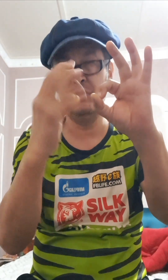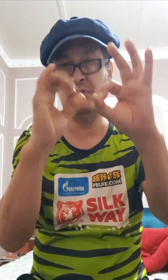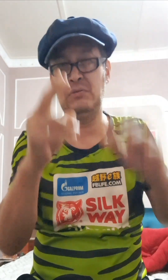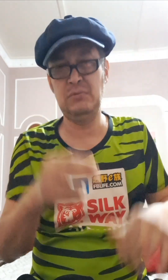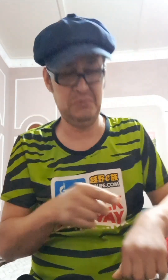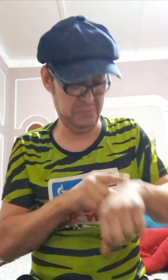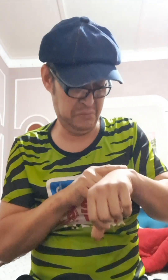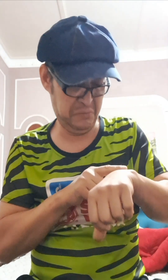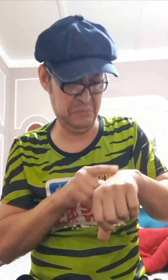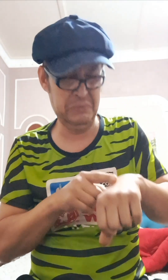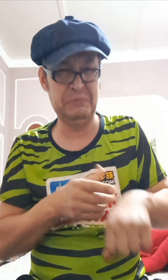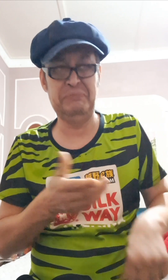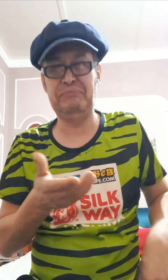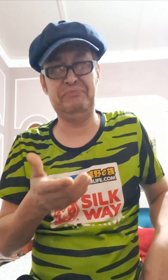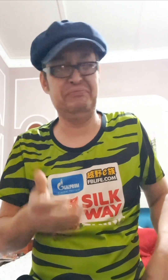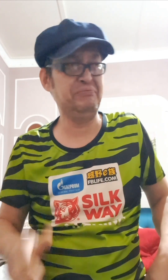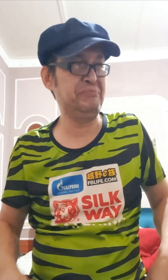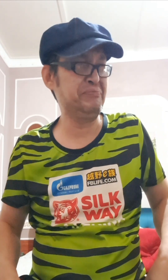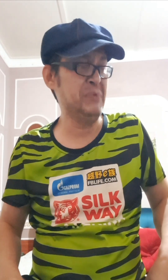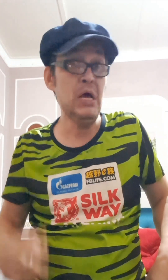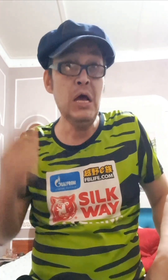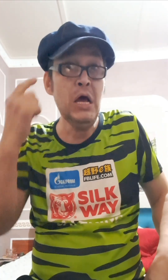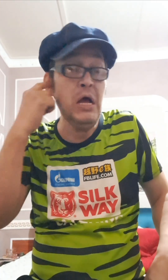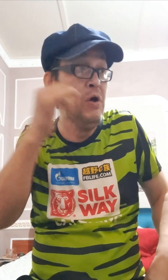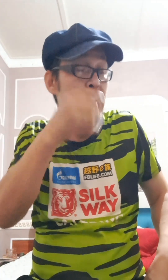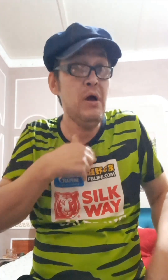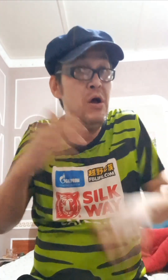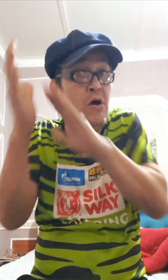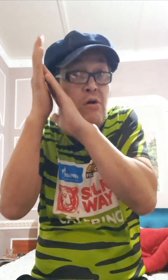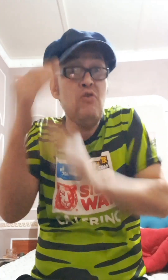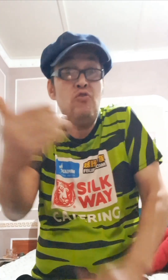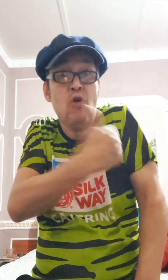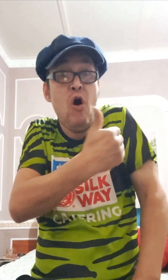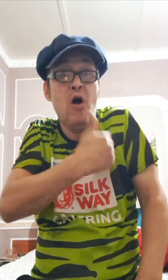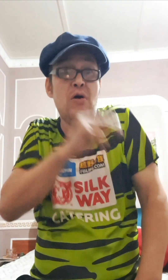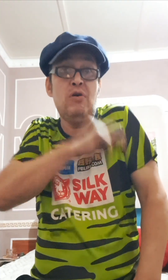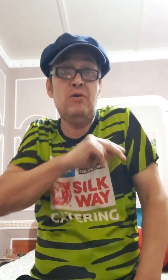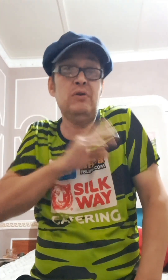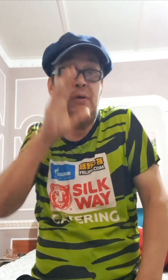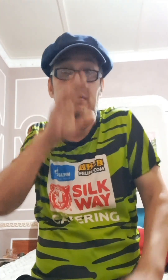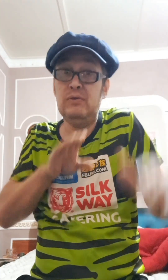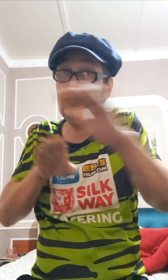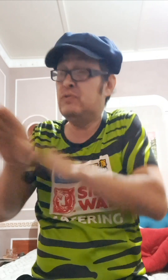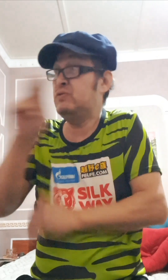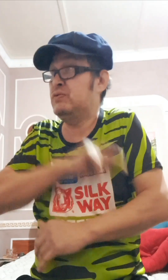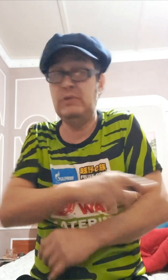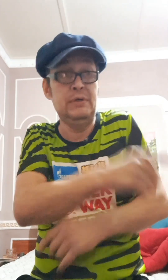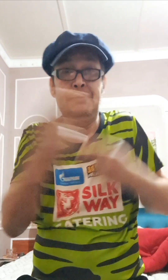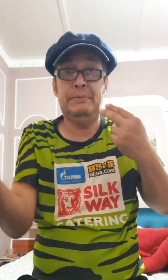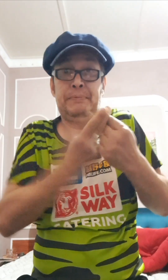trozos. Los trabajadores preparan una mezcla de maíz molido, cebada malteada y un ingrediente especial, trigo